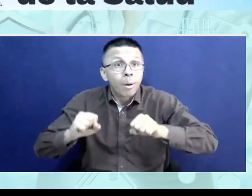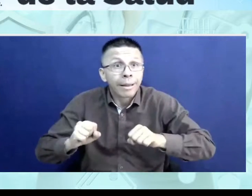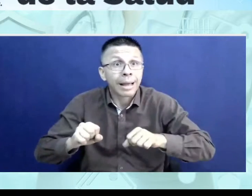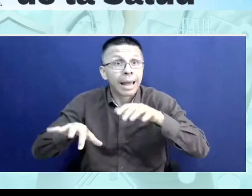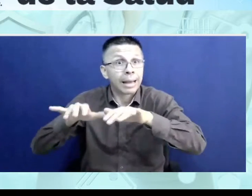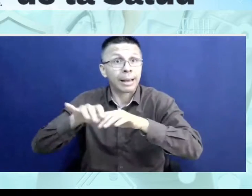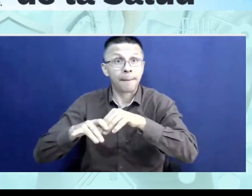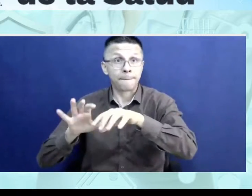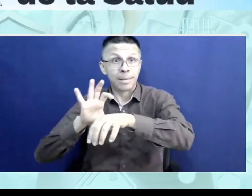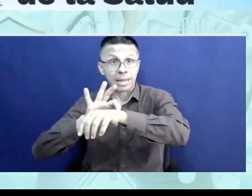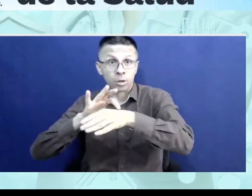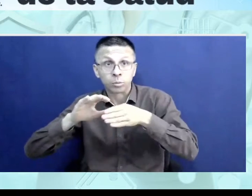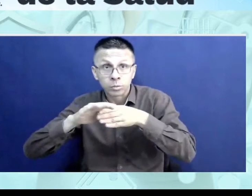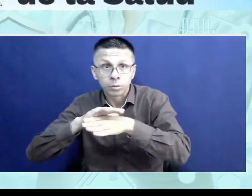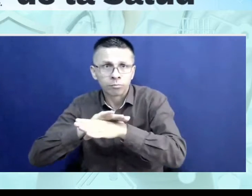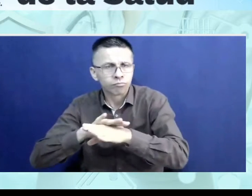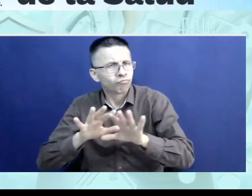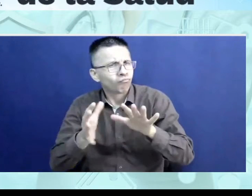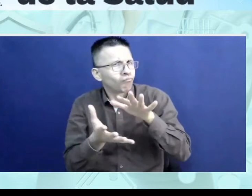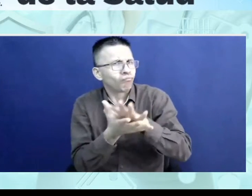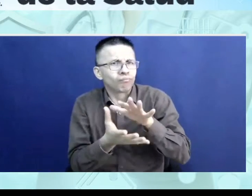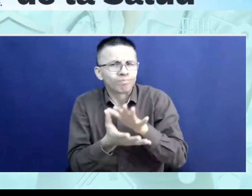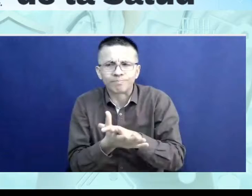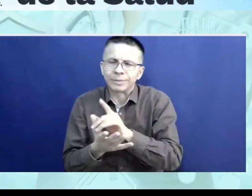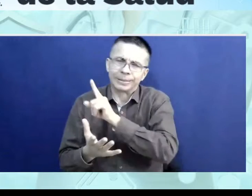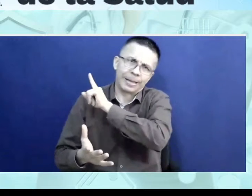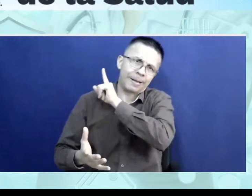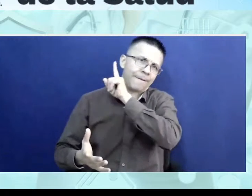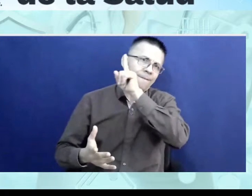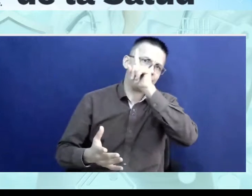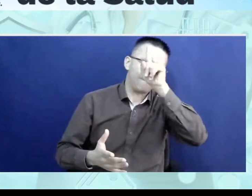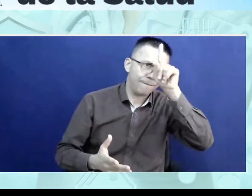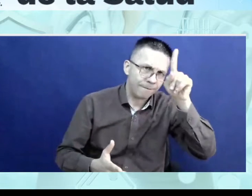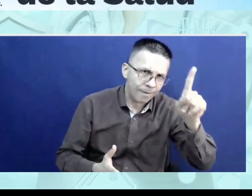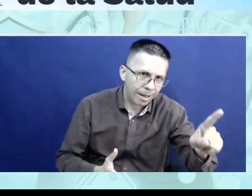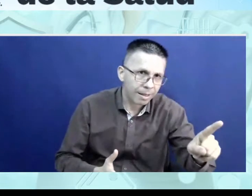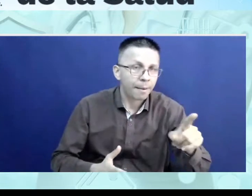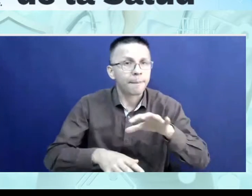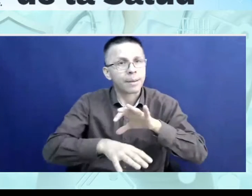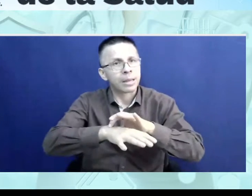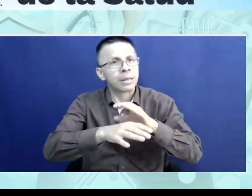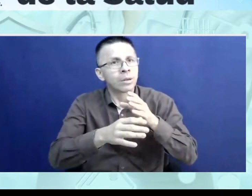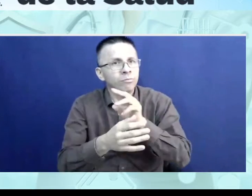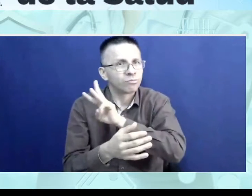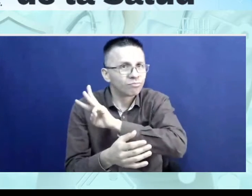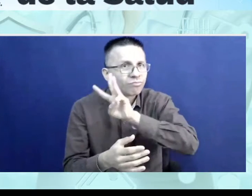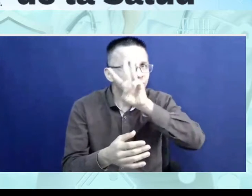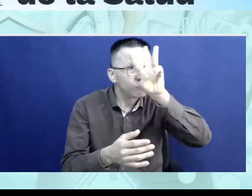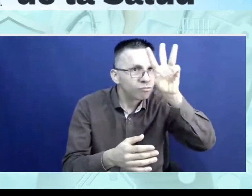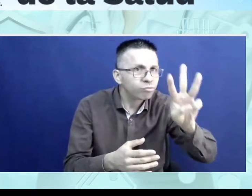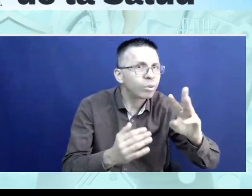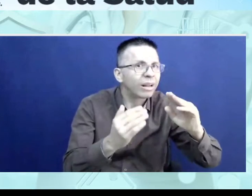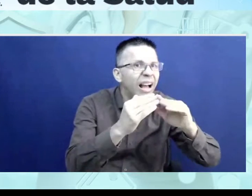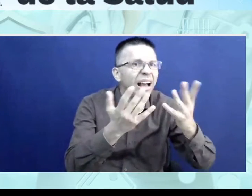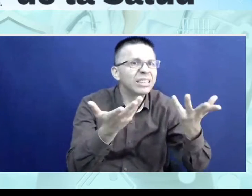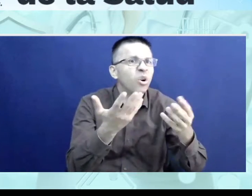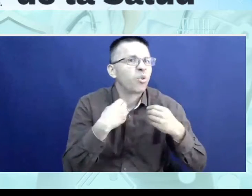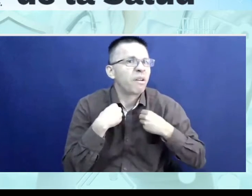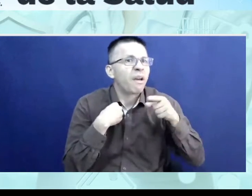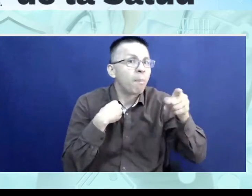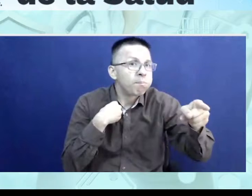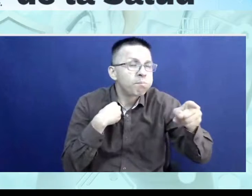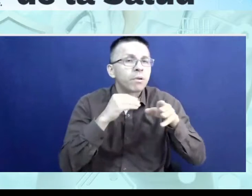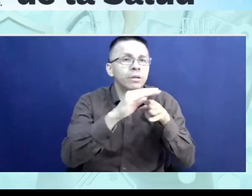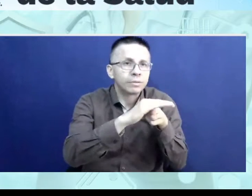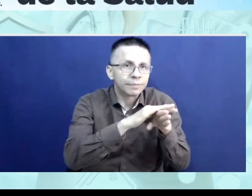enviar hasta donde esté ubicada su residencia o donde estén ubicados para poderlo certificar.